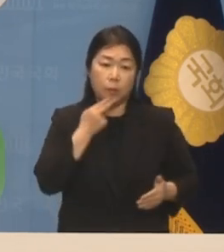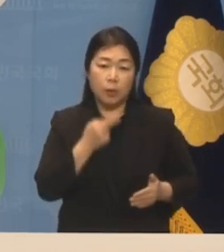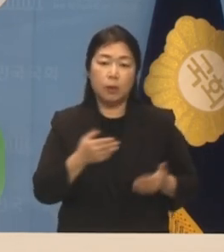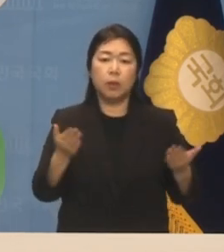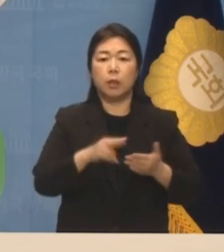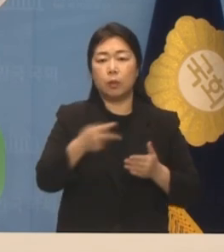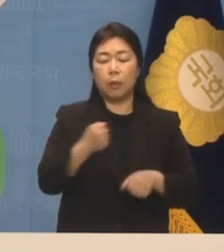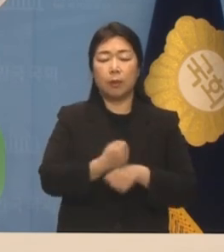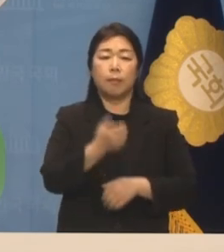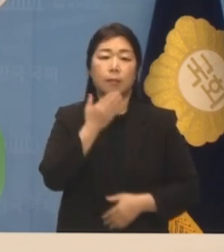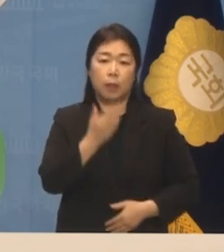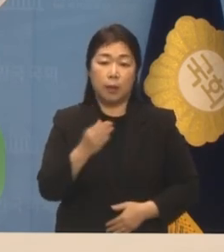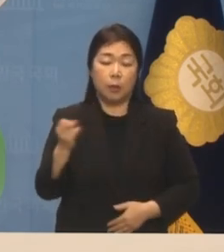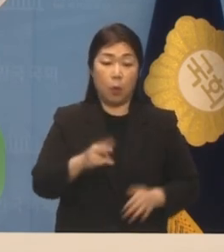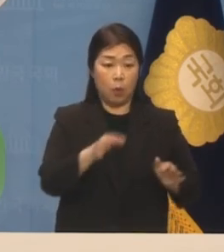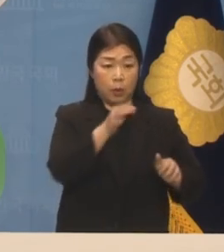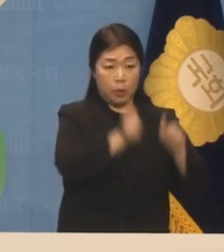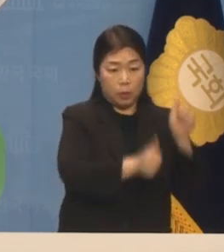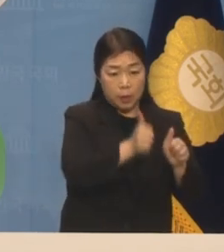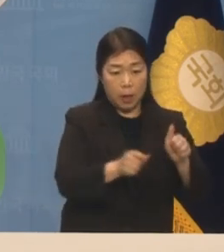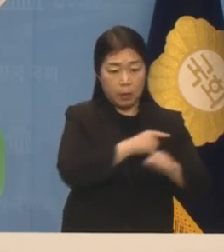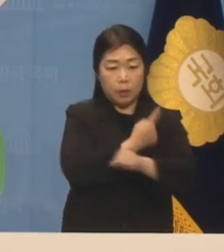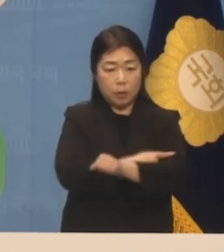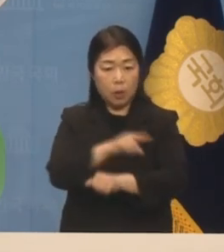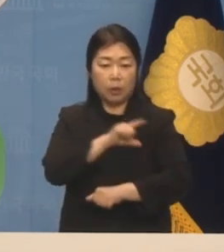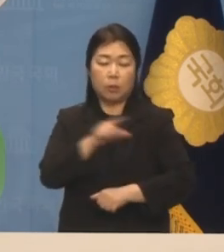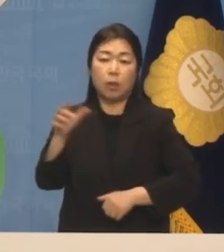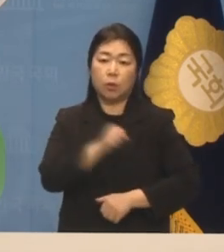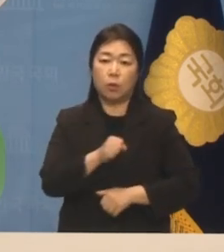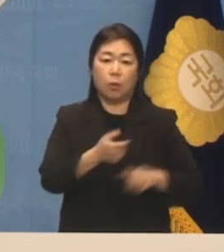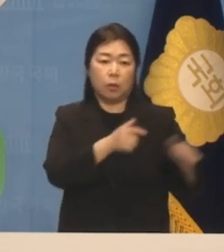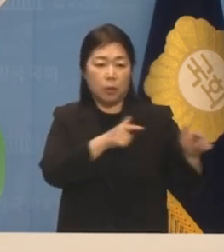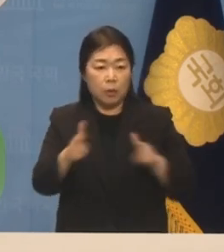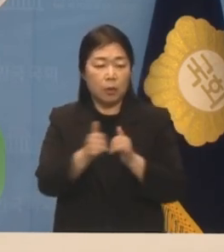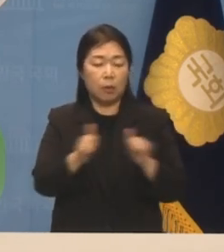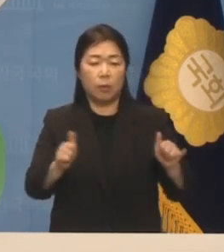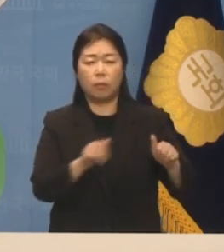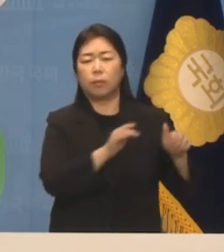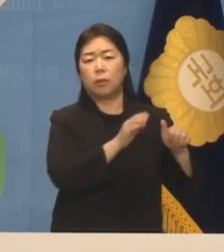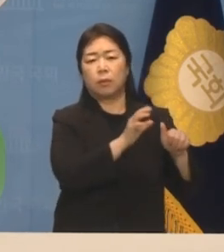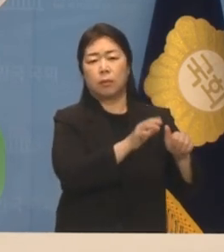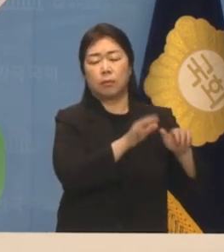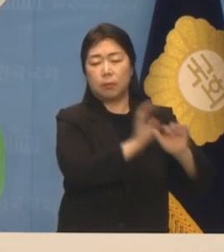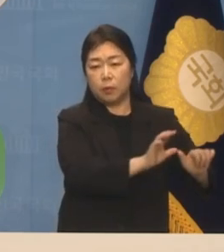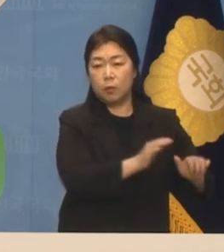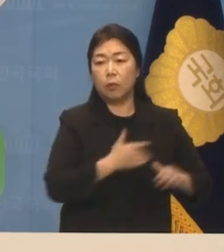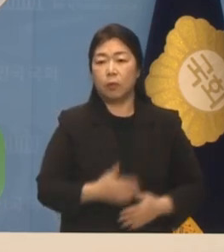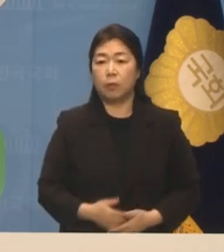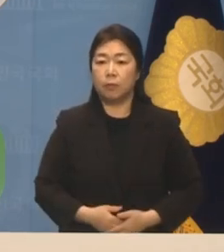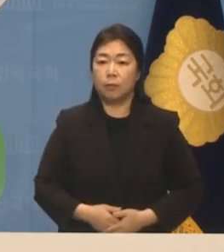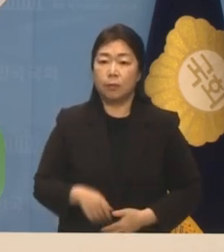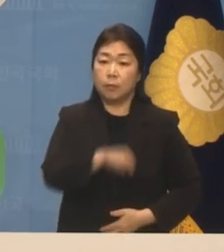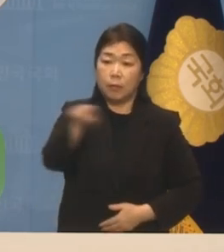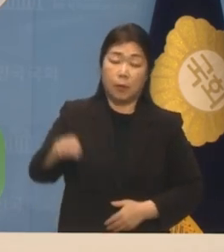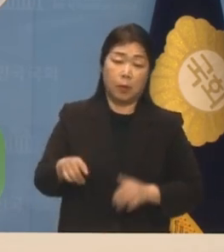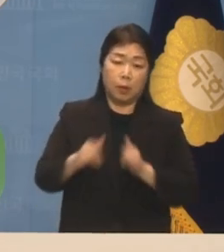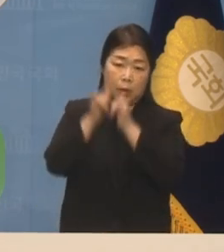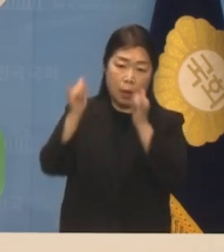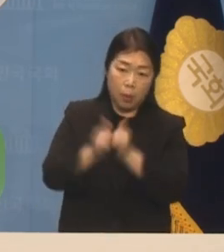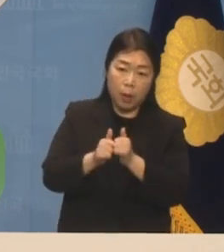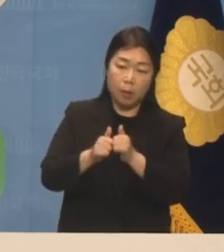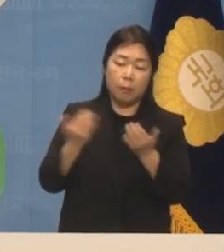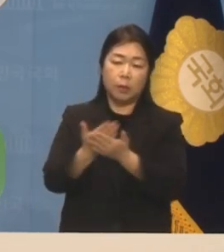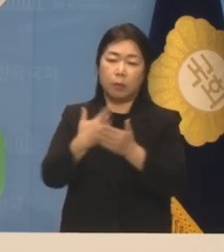있는, 경쟁과 능력의 이름으로 다수를 배제하고 질식하는 사회를 지향하기 위해서